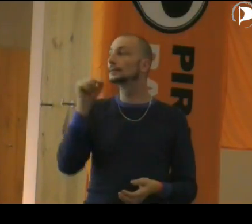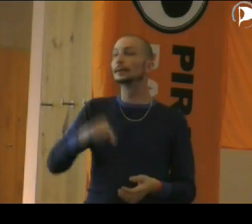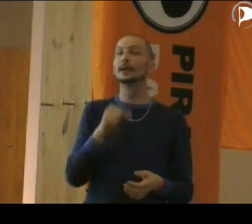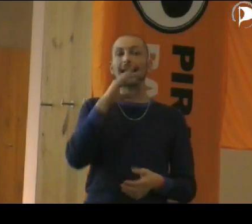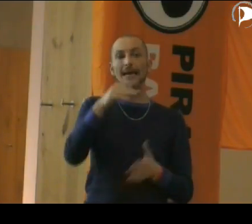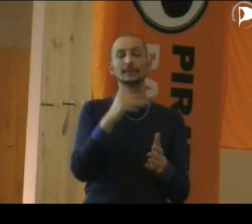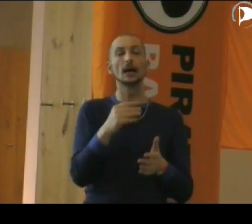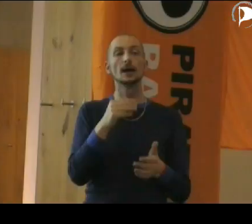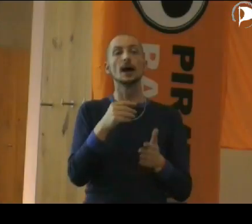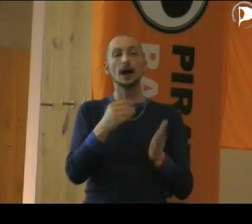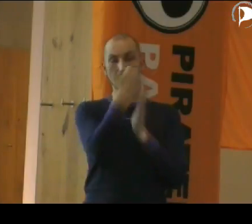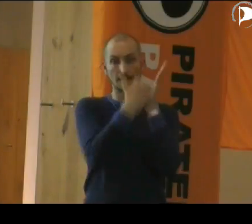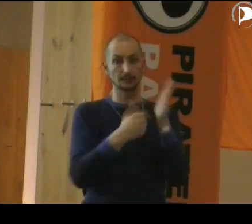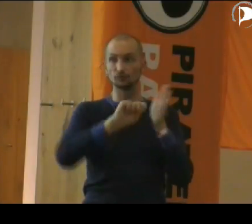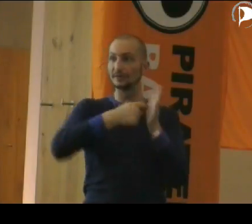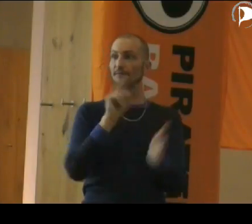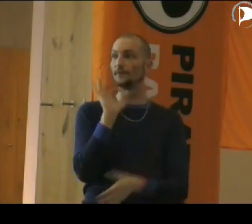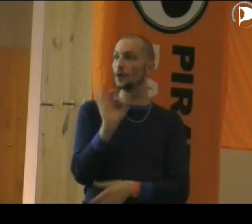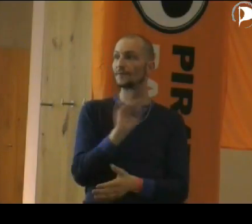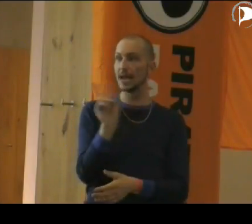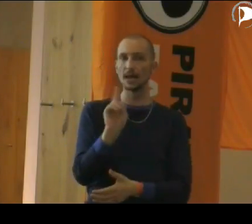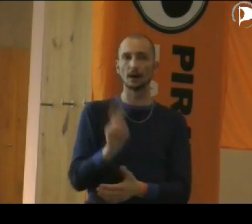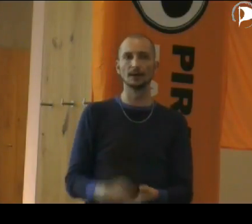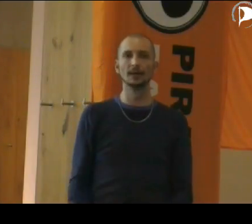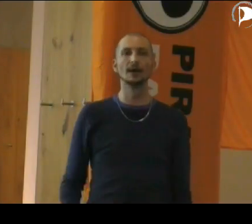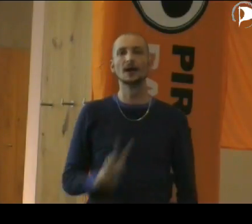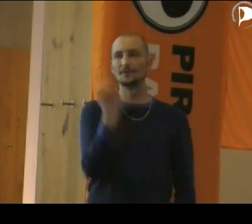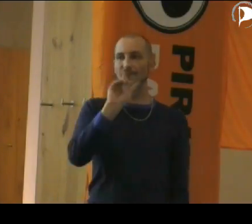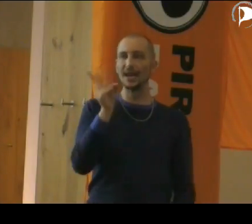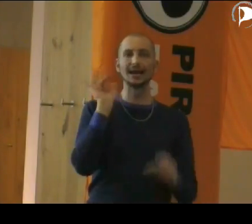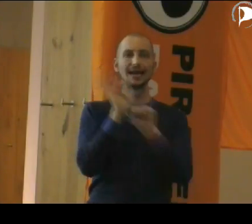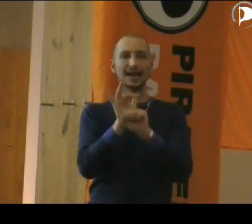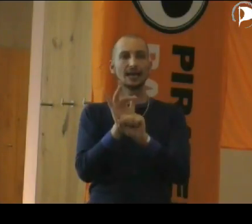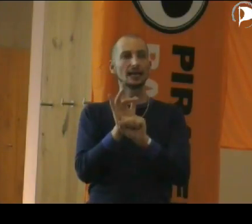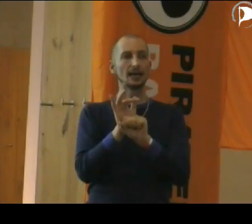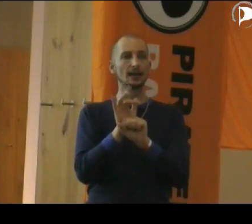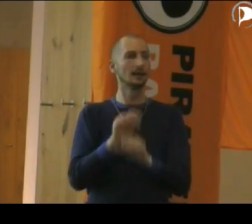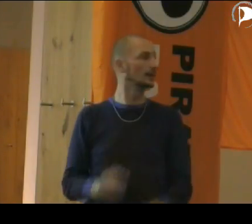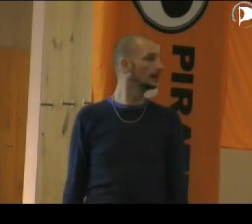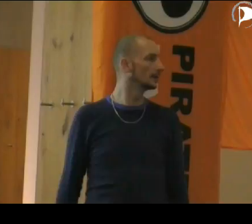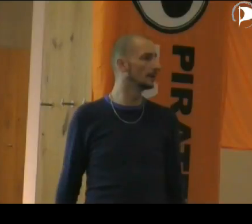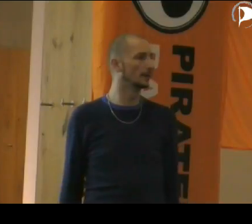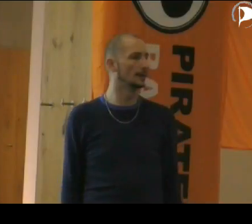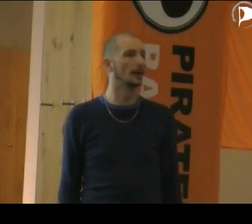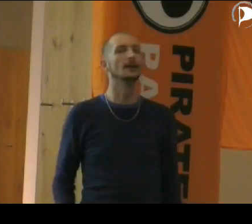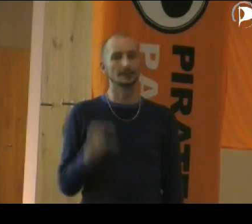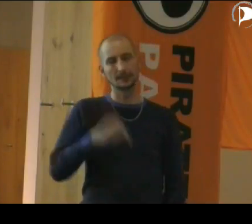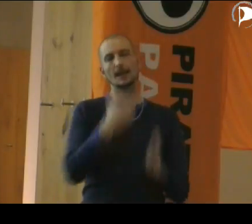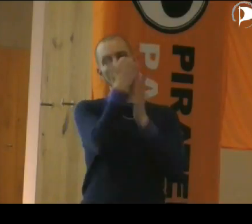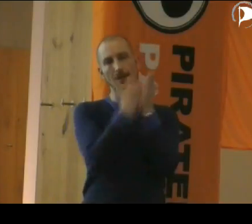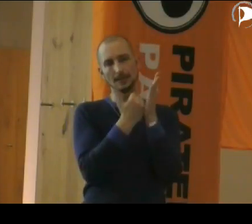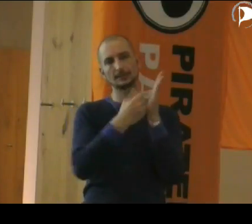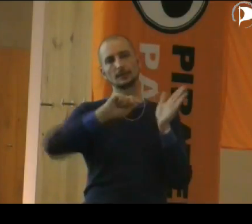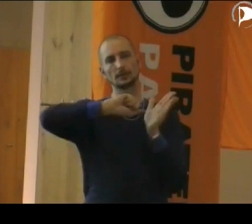nicht verschließen bitte die karten angeblich hinter sich zu schließen und damit ist die band ist dann